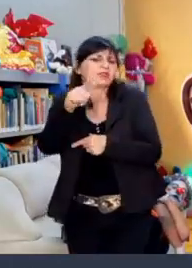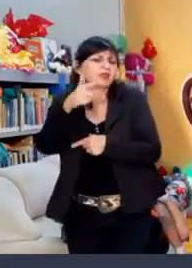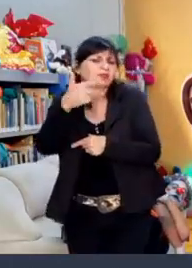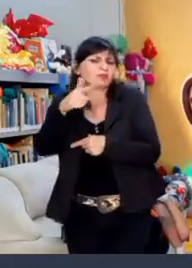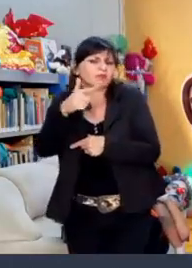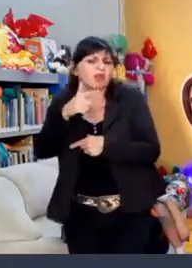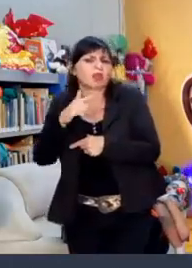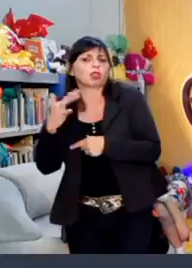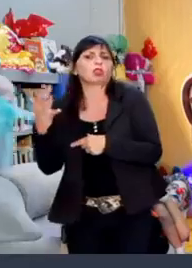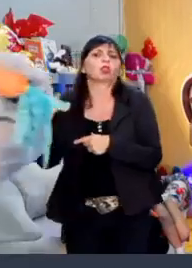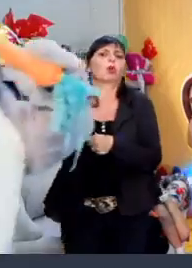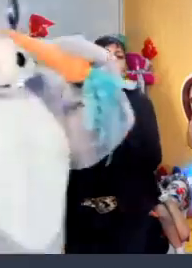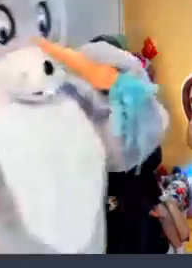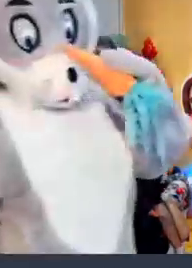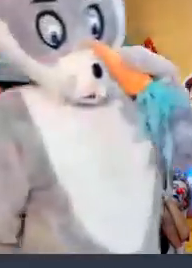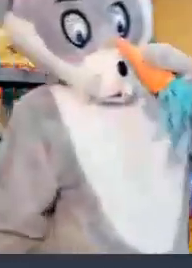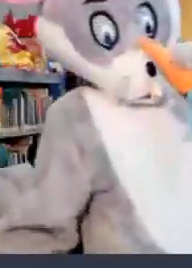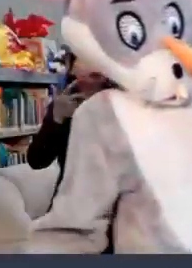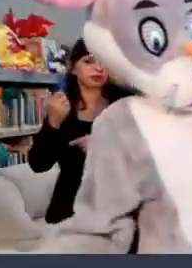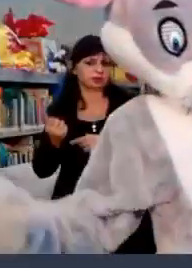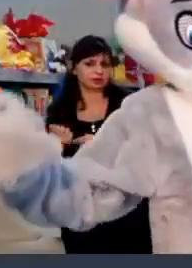mundo